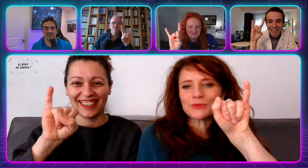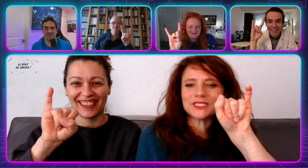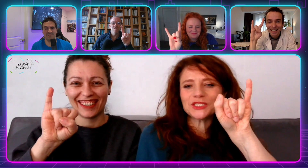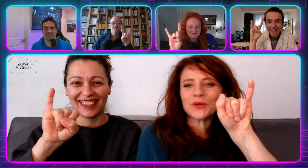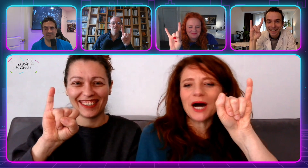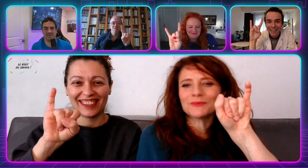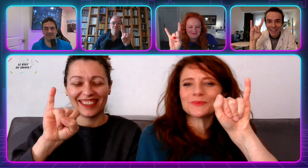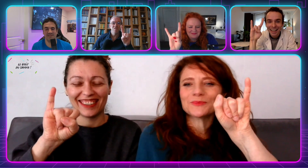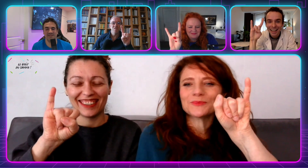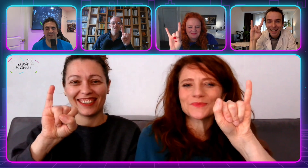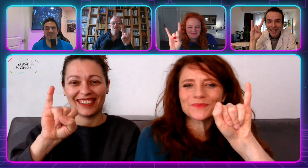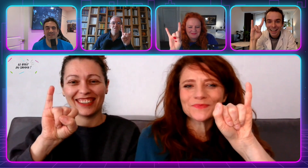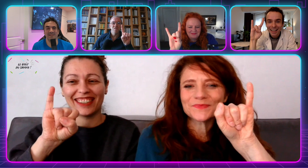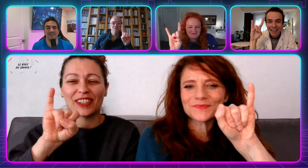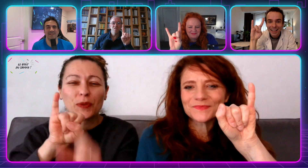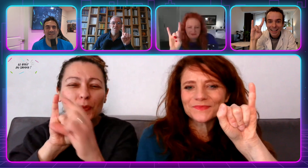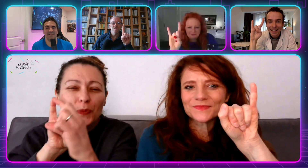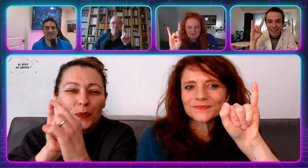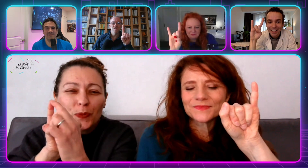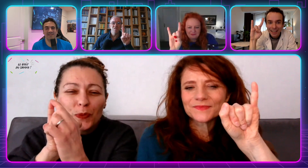Juste le petit doigt.